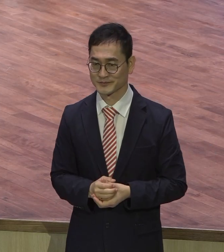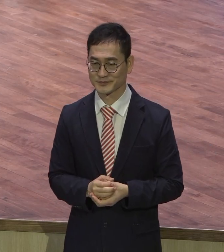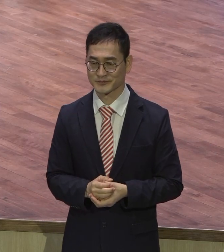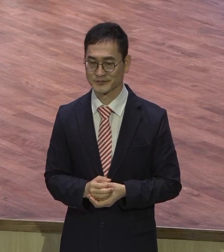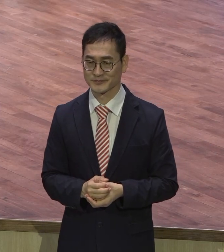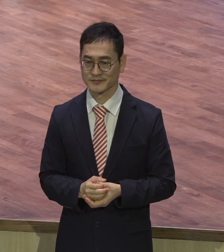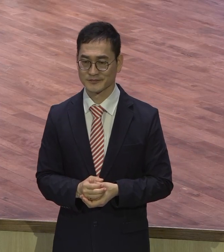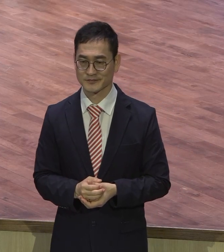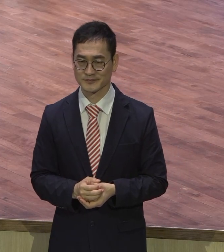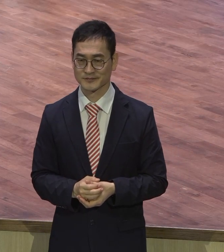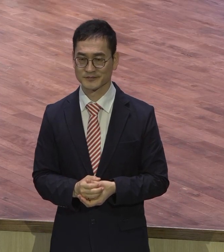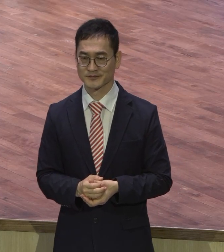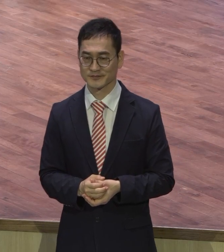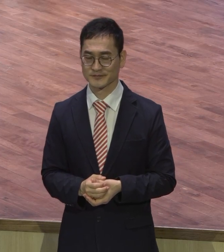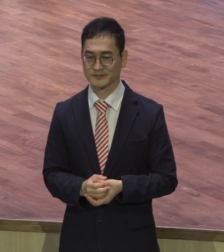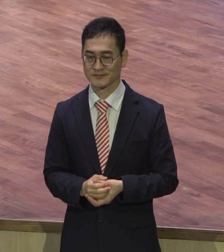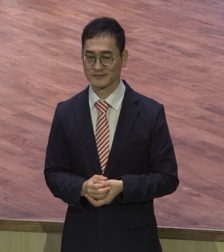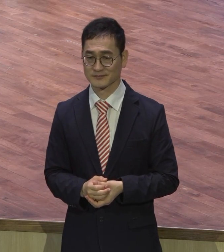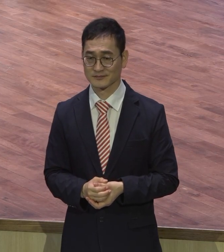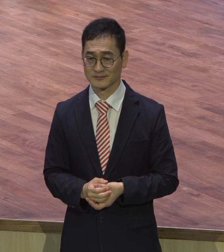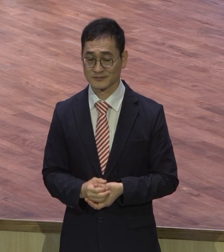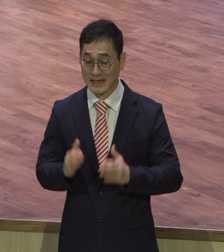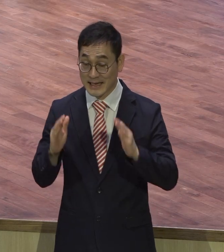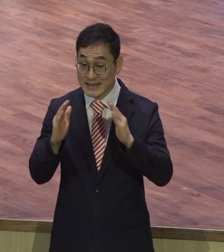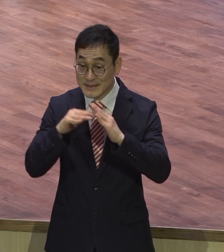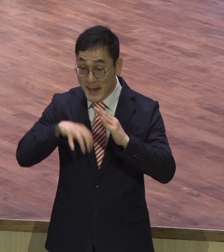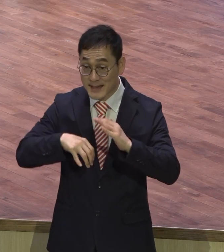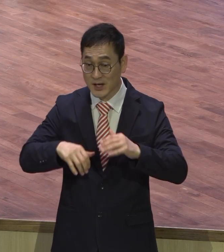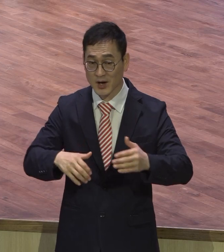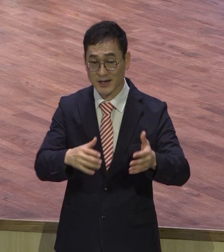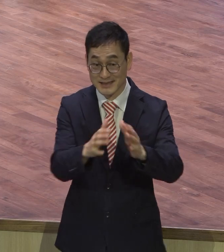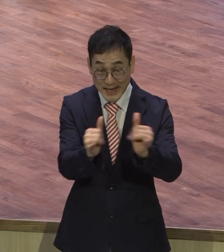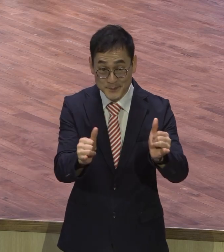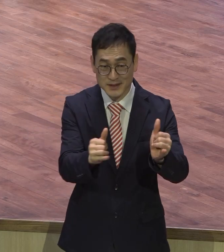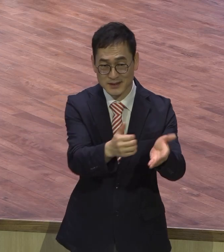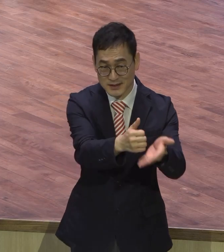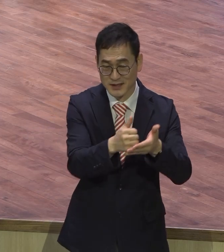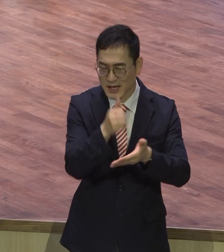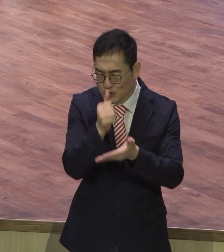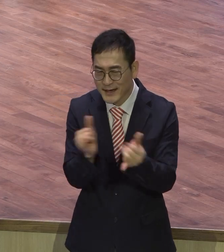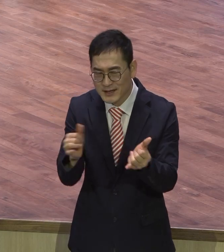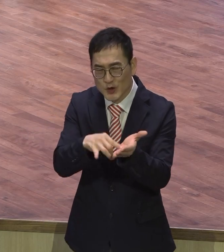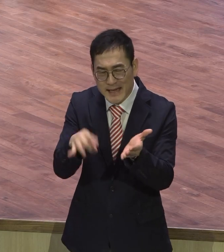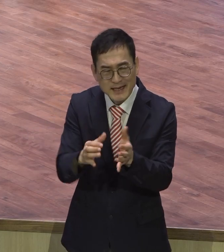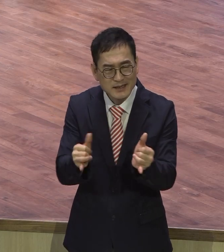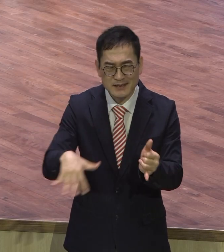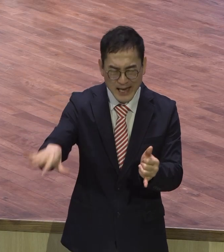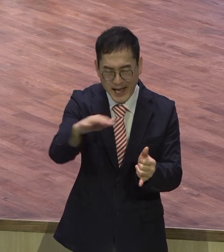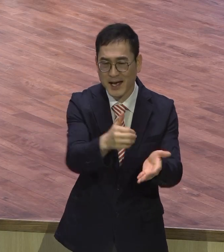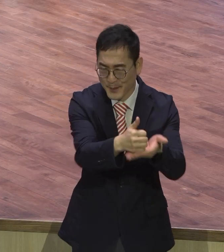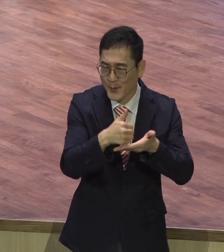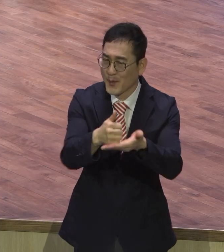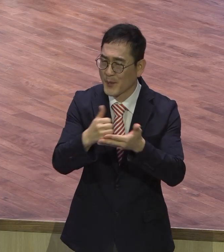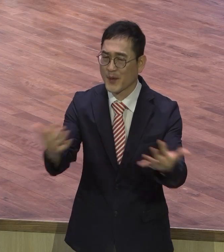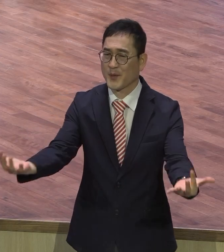마태는 자기 집에 잔치를 베풀어가지고 다른 세리들과 또 죄인들이 그렇게 와서